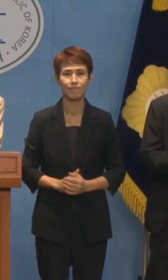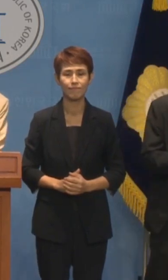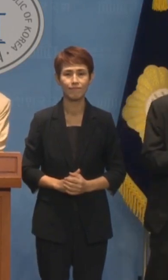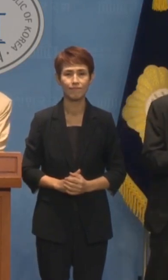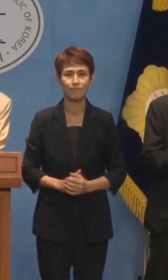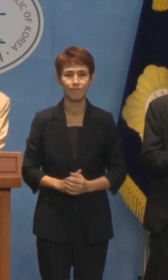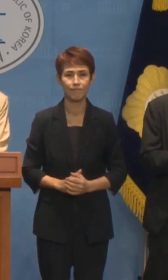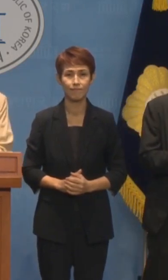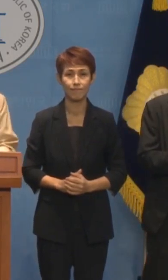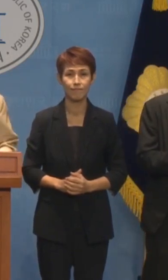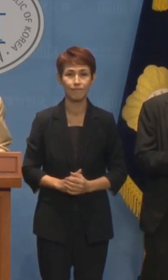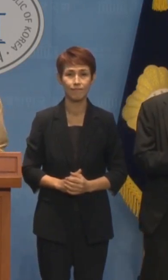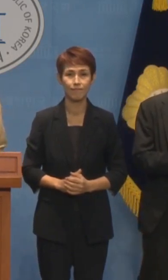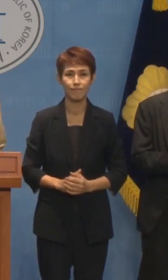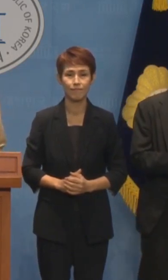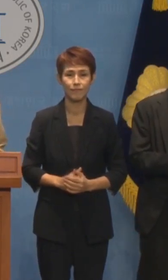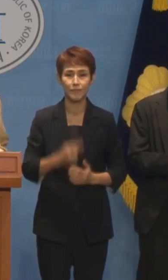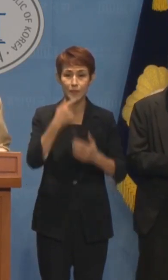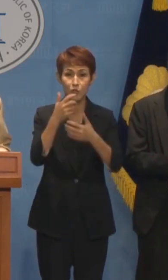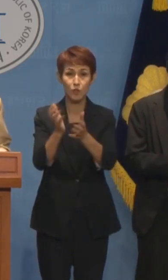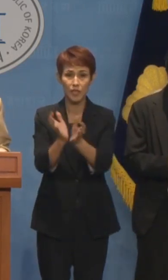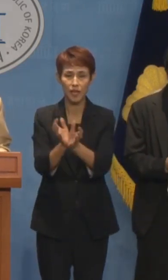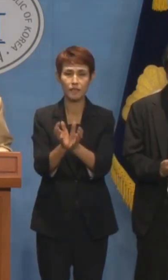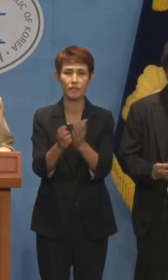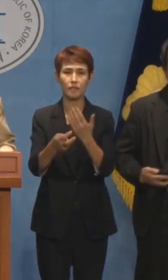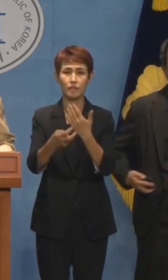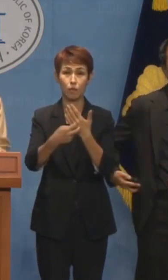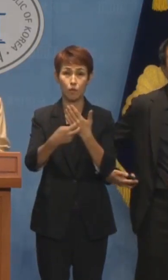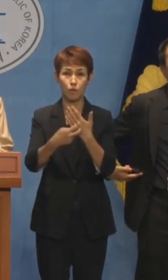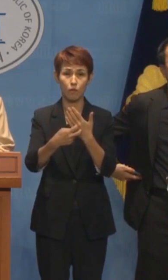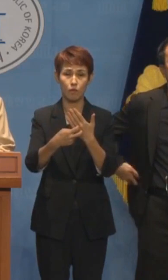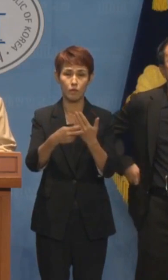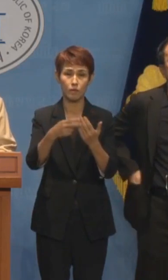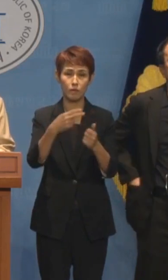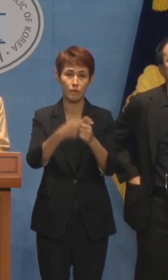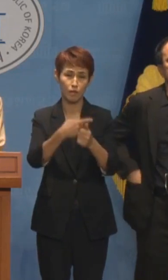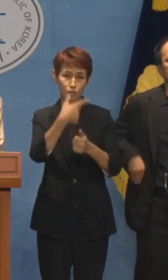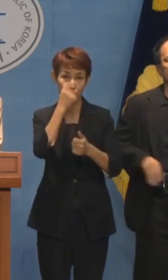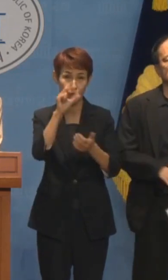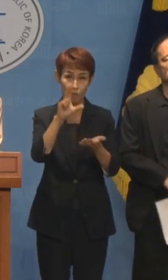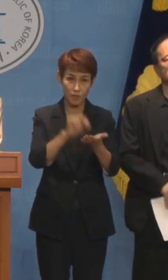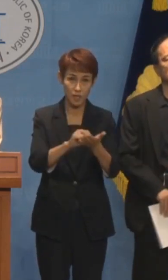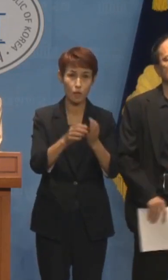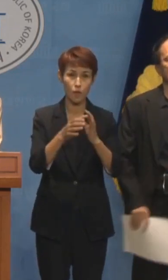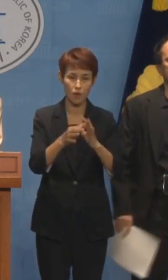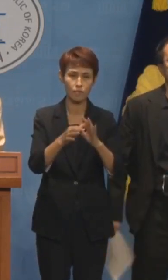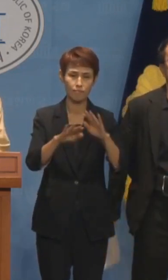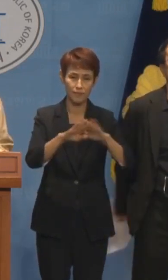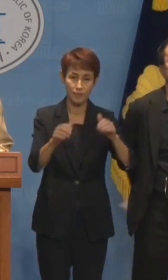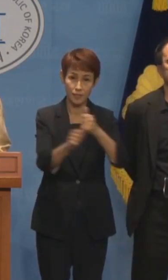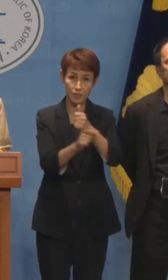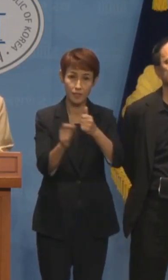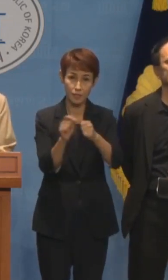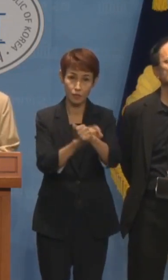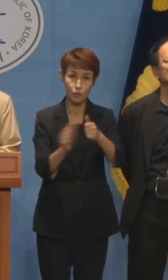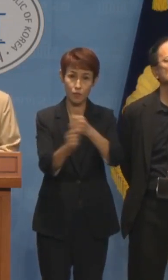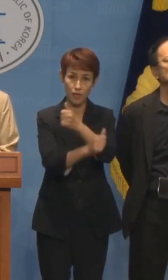주시겠습니다 지금부터 더불어민주당 의료대란 대책 특이 기자회견 입장 문을 낭독하도록